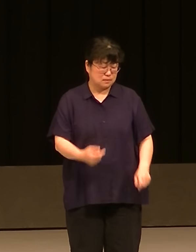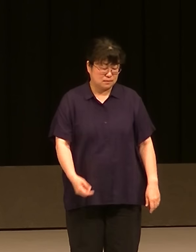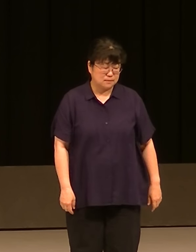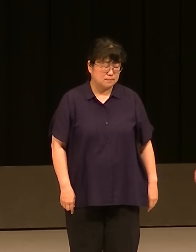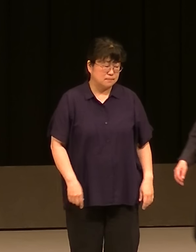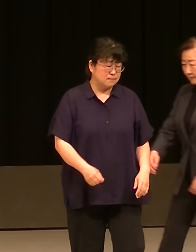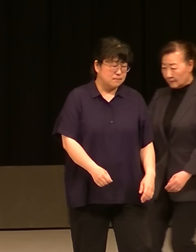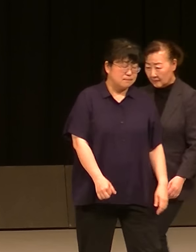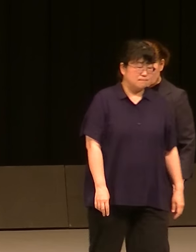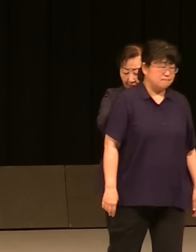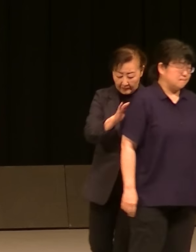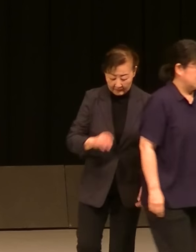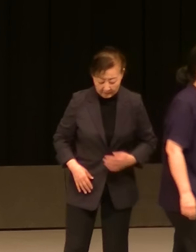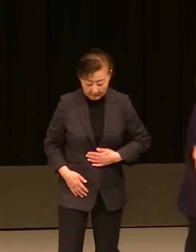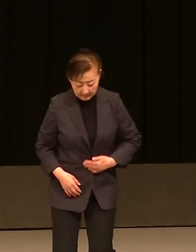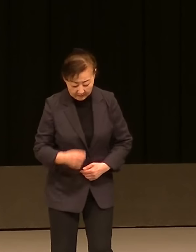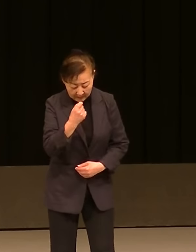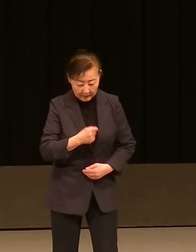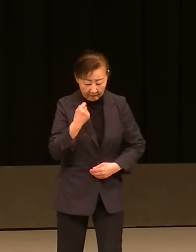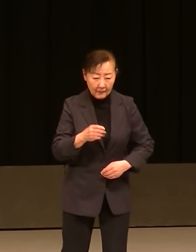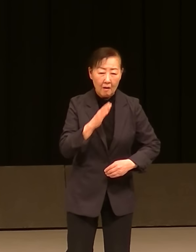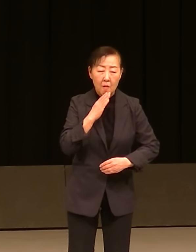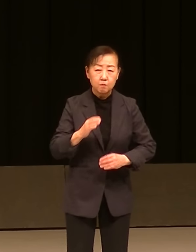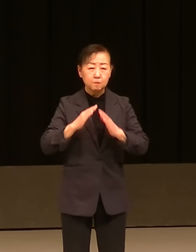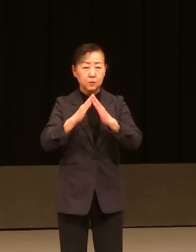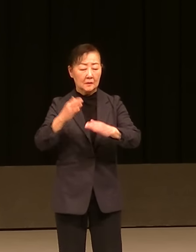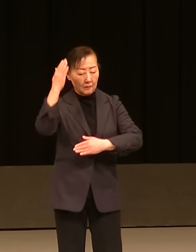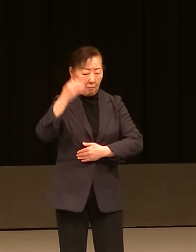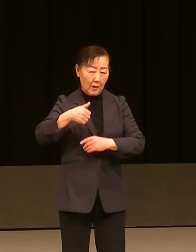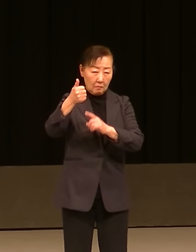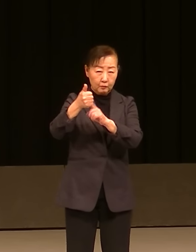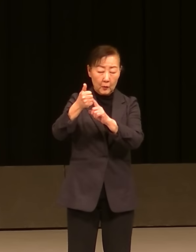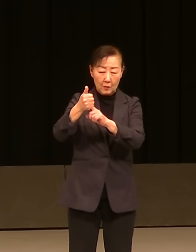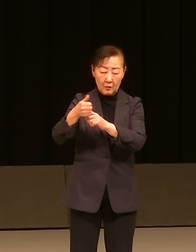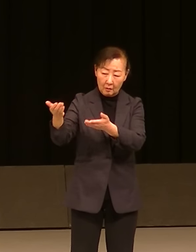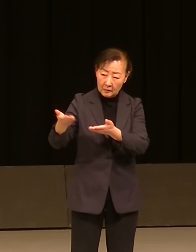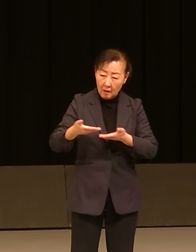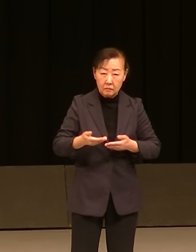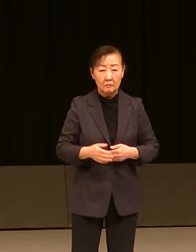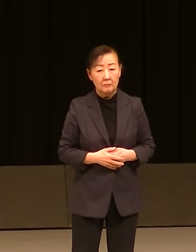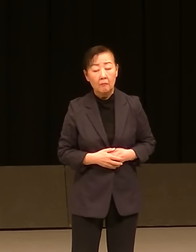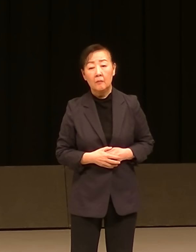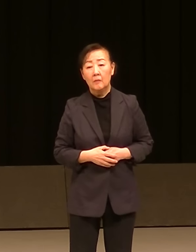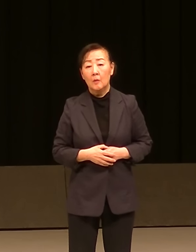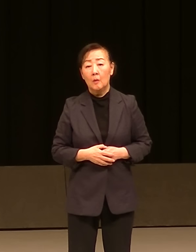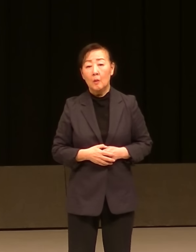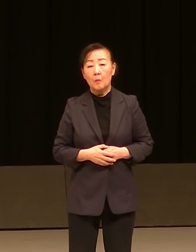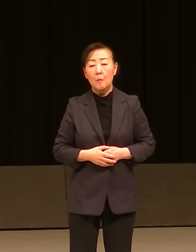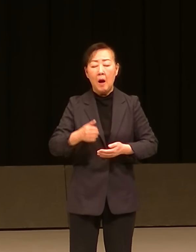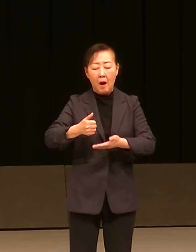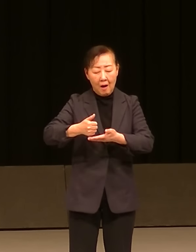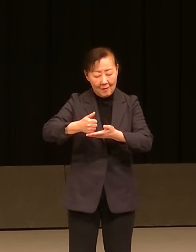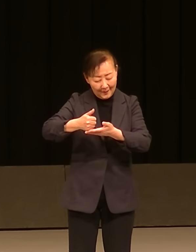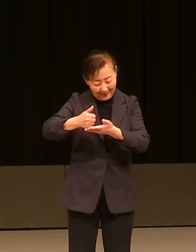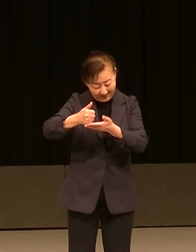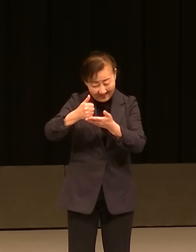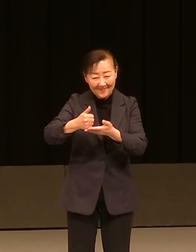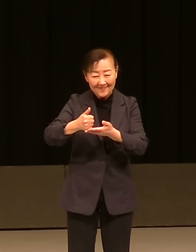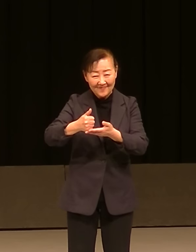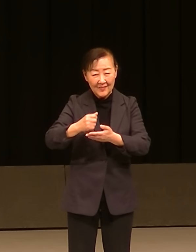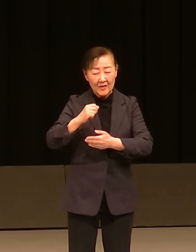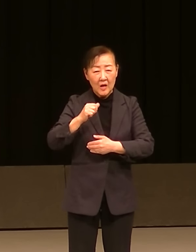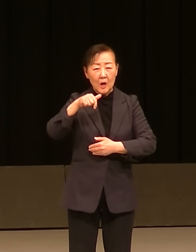教会の一番、総本山のトップにおいでになる、この、教皇様、フランシスコ